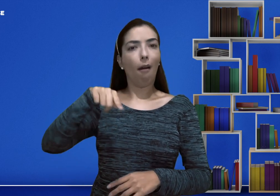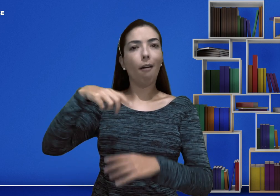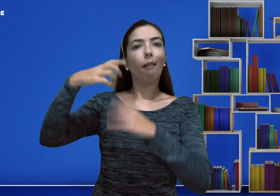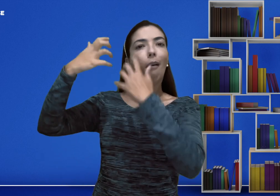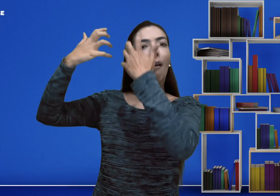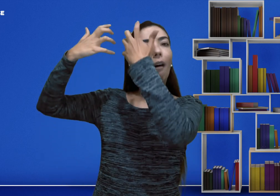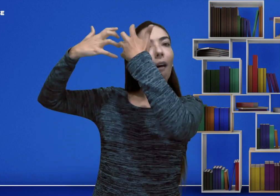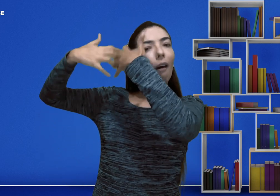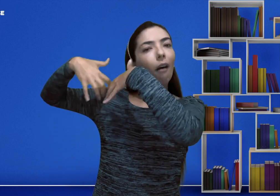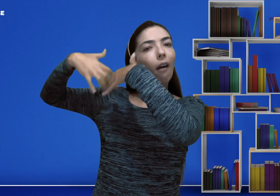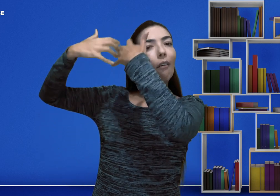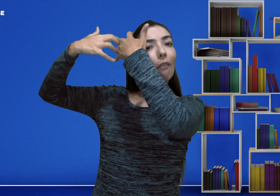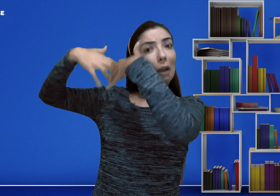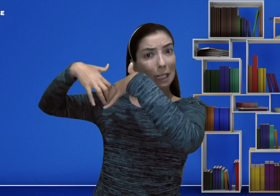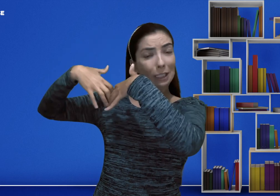Vejam um sinal.